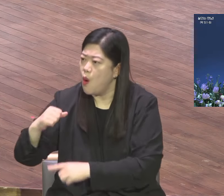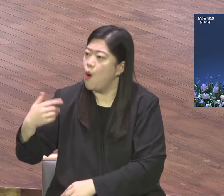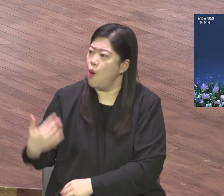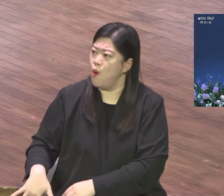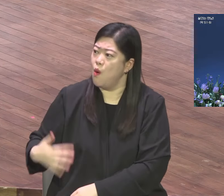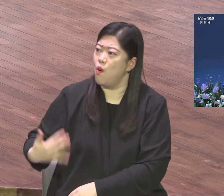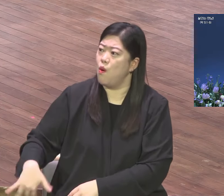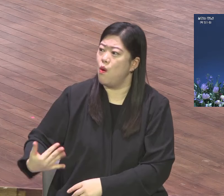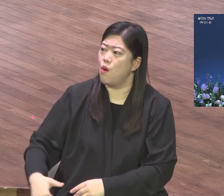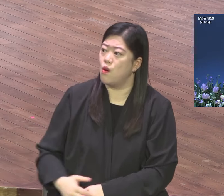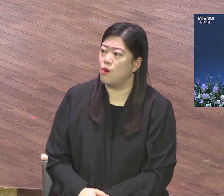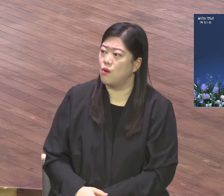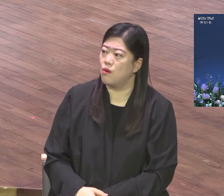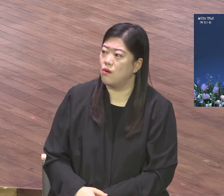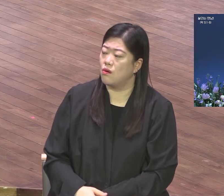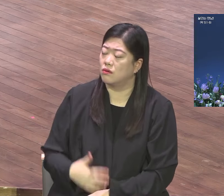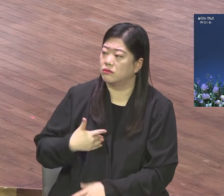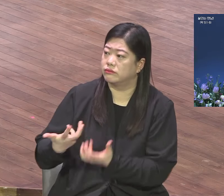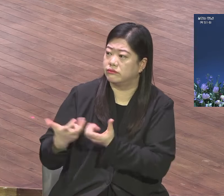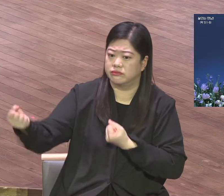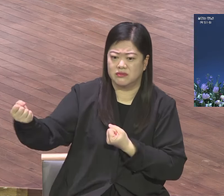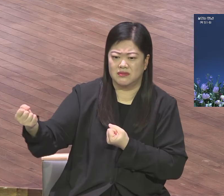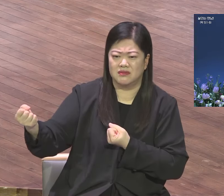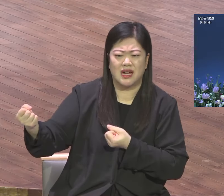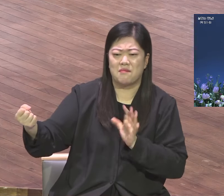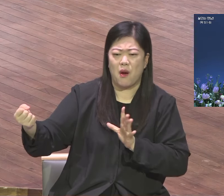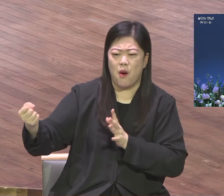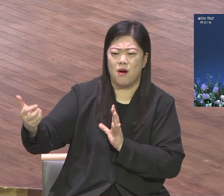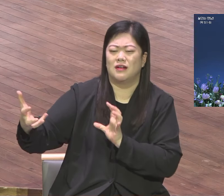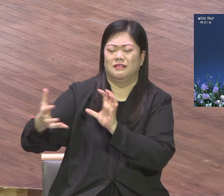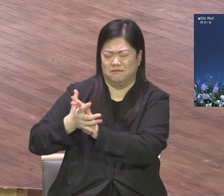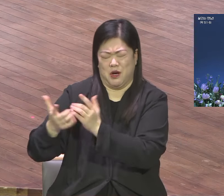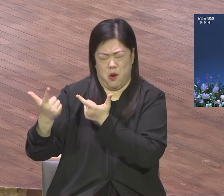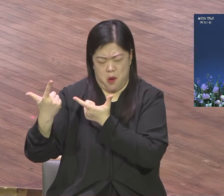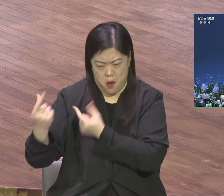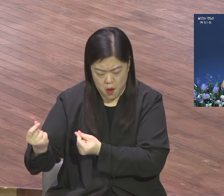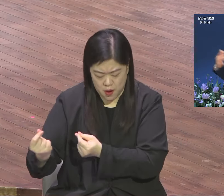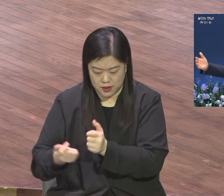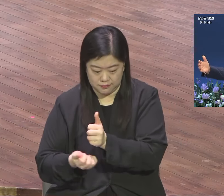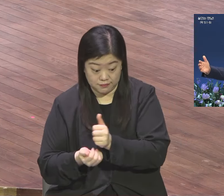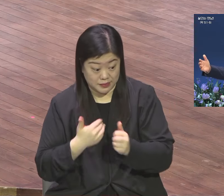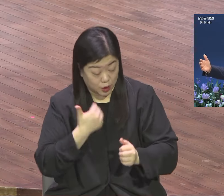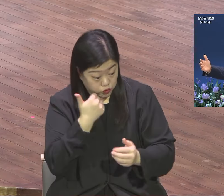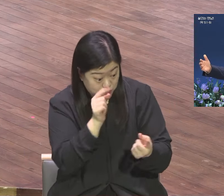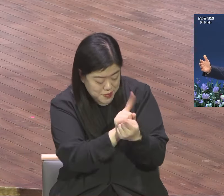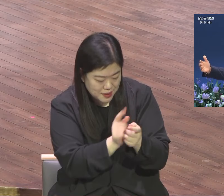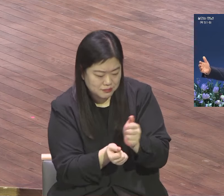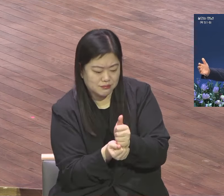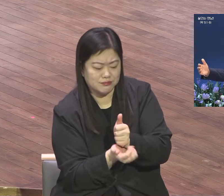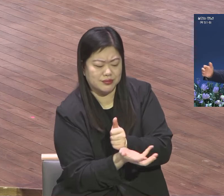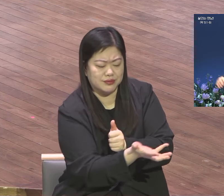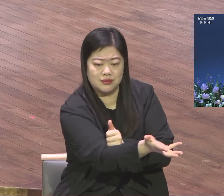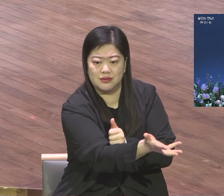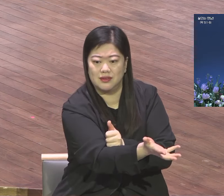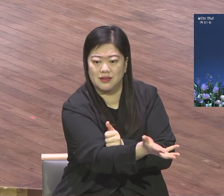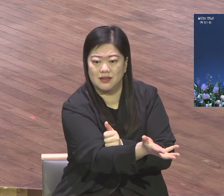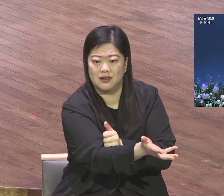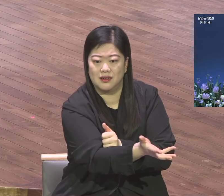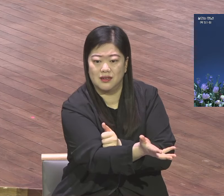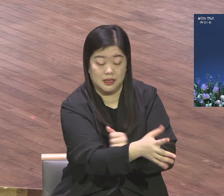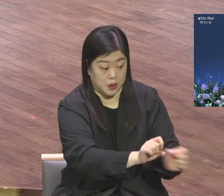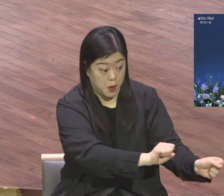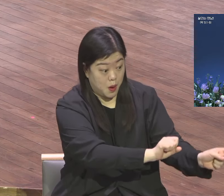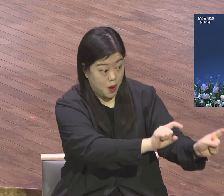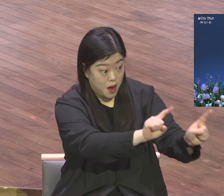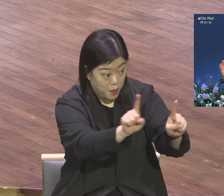만나는 자들에게 사실적으로 전해지는 역사, 그것이 뭐요? 장막터를 넓히는, 아멘, 내